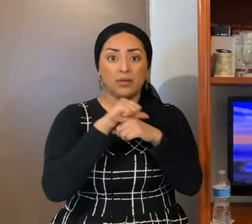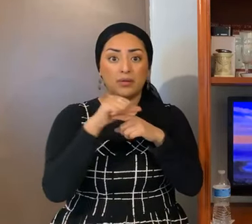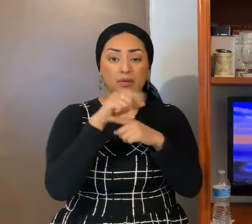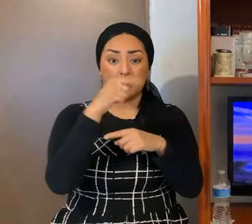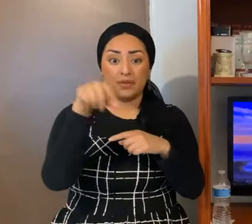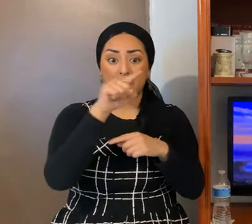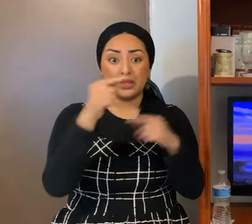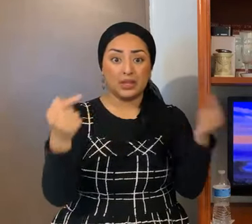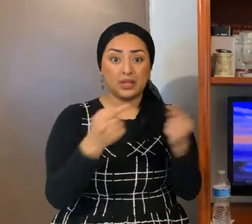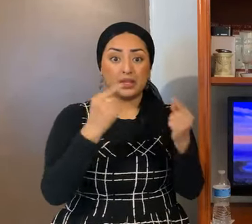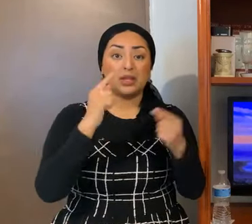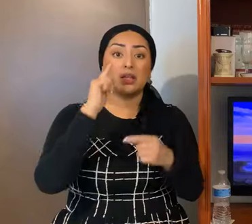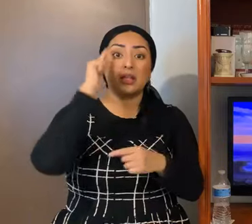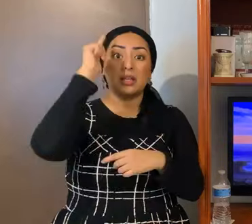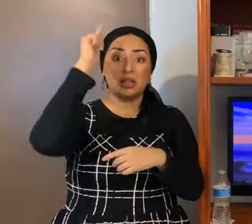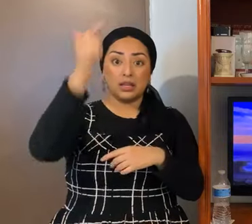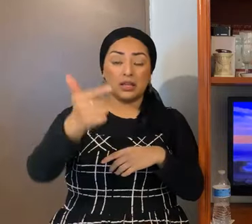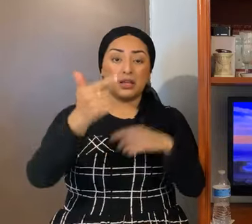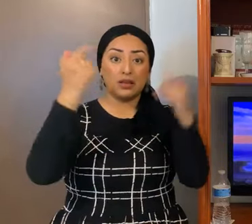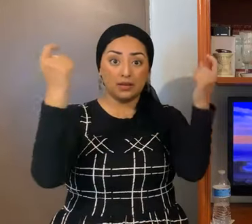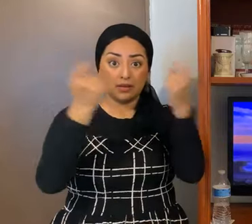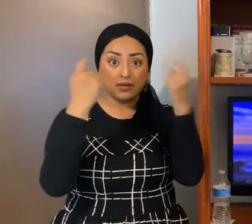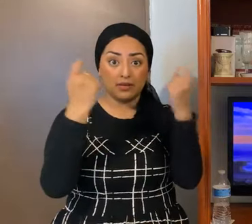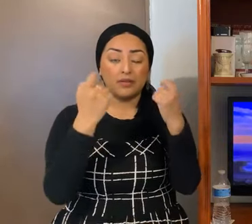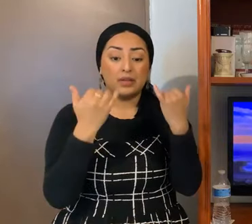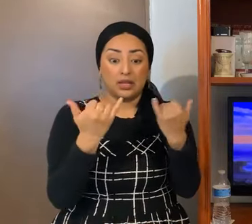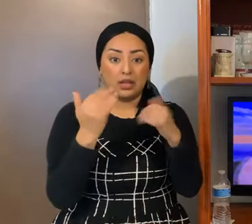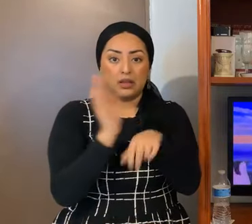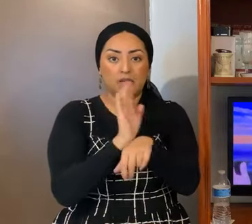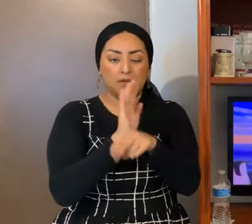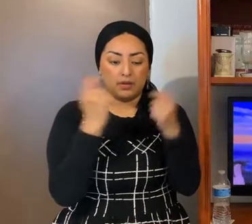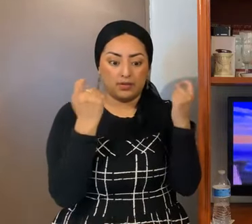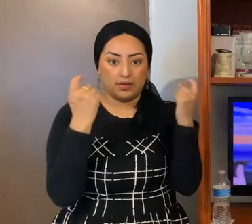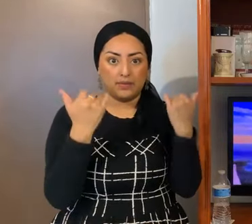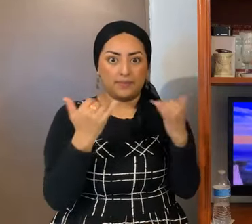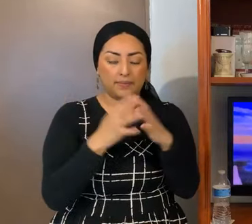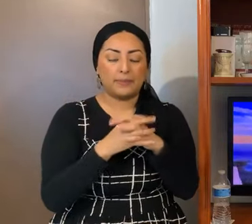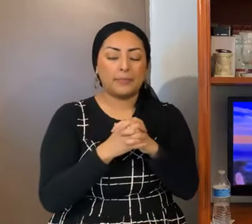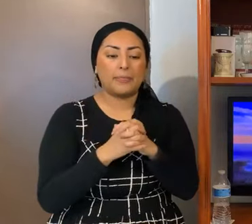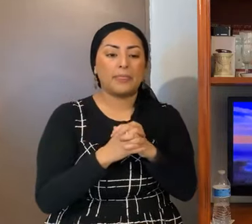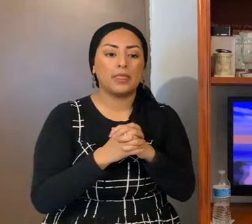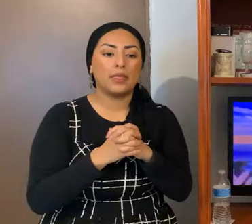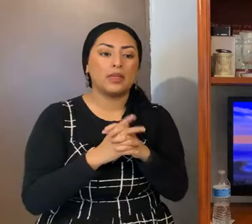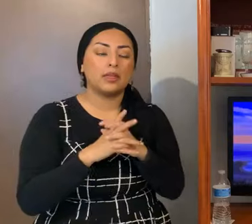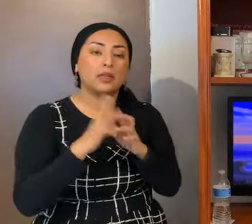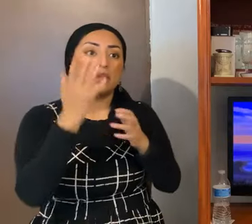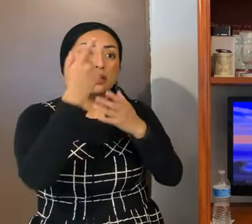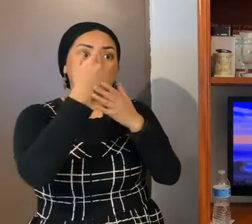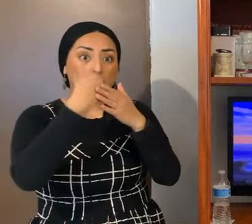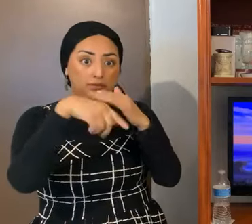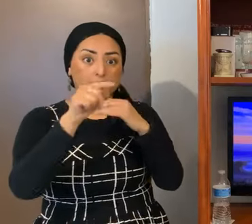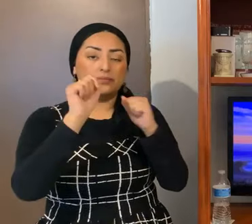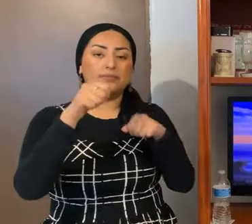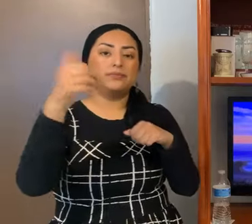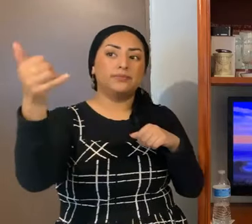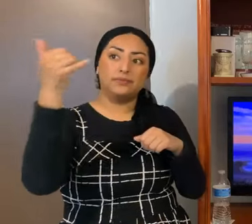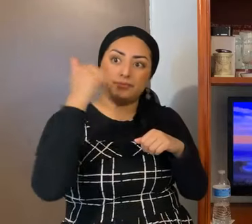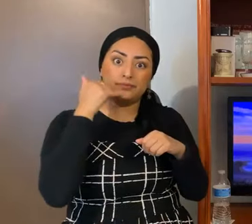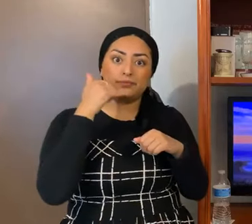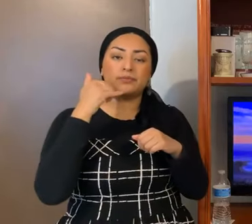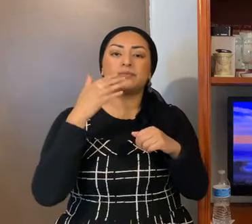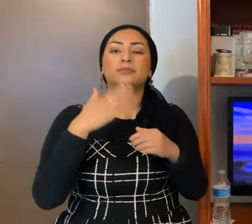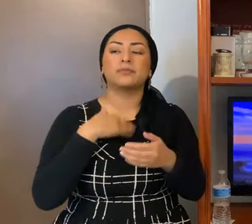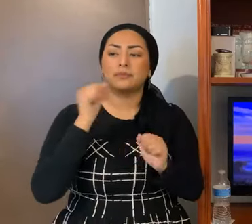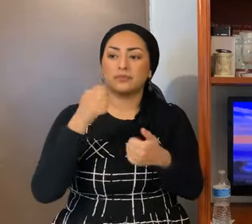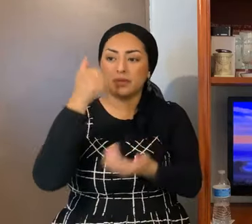después de las fiestas, porque ahorita vamos a estar ocupados atendiendo las fiestas de la próxima semana, pueden comunicarse para que